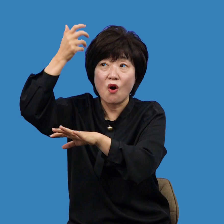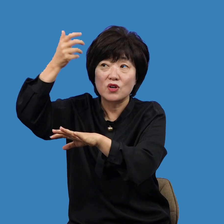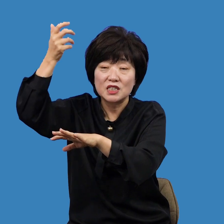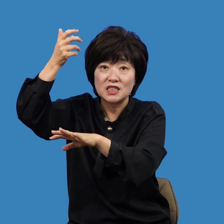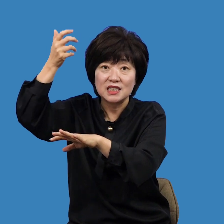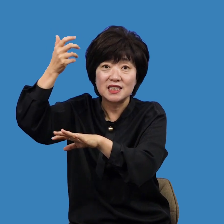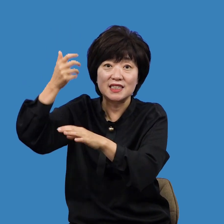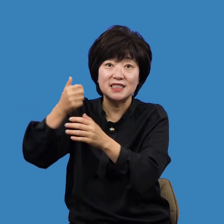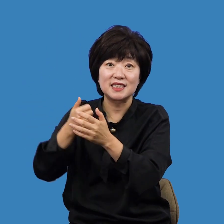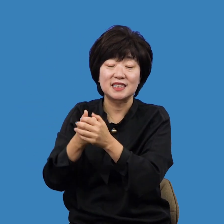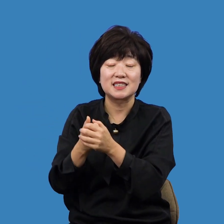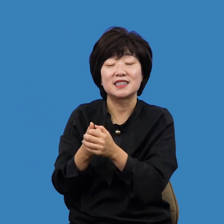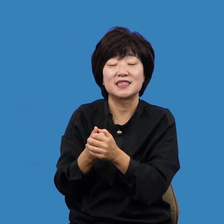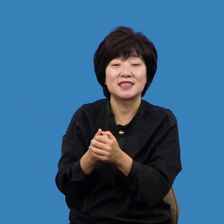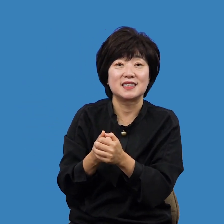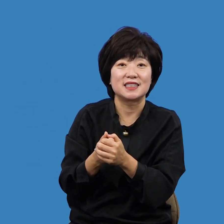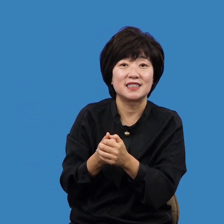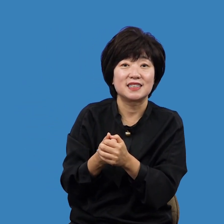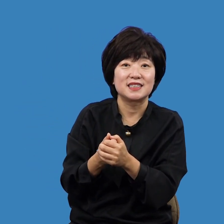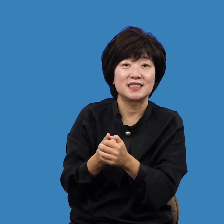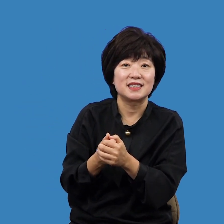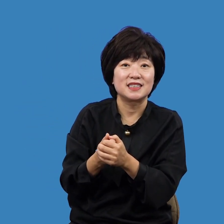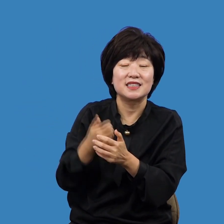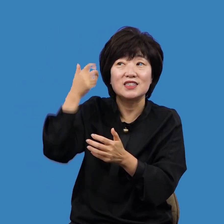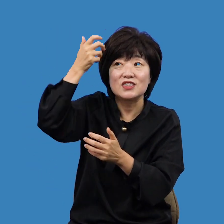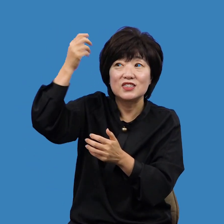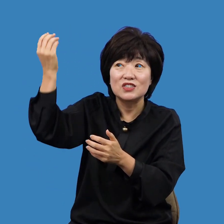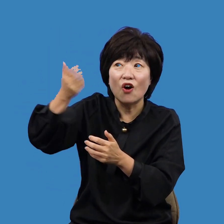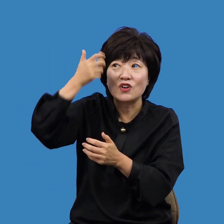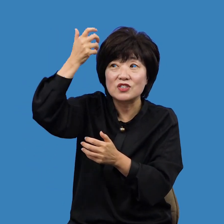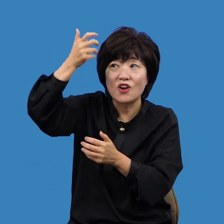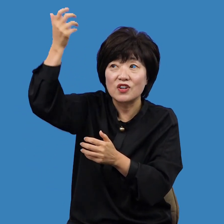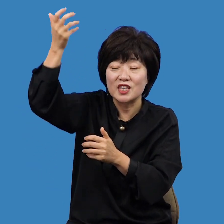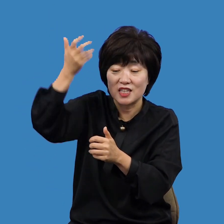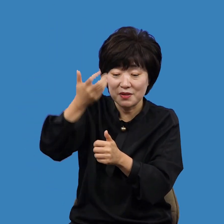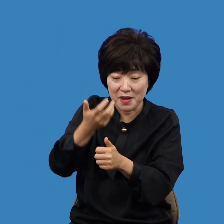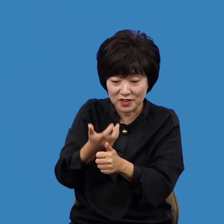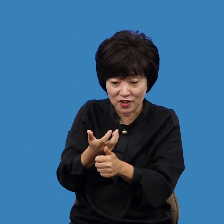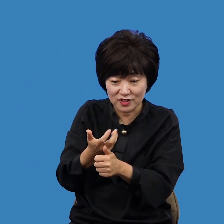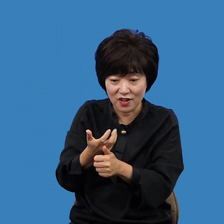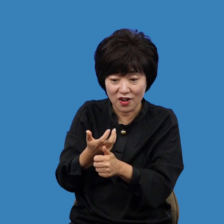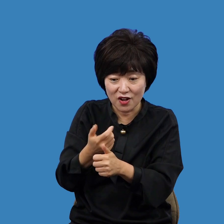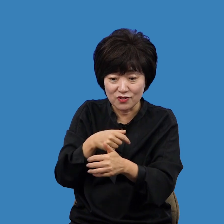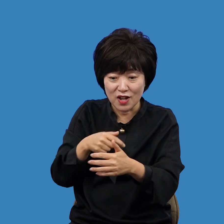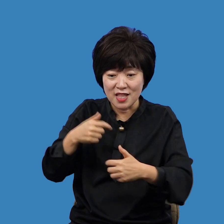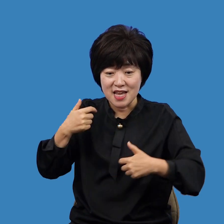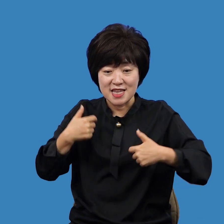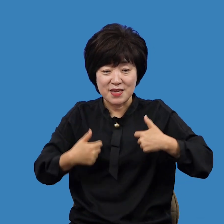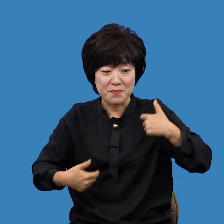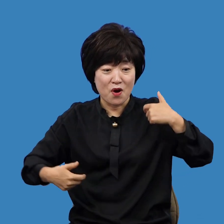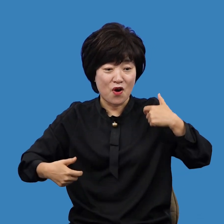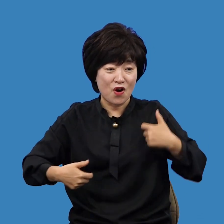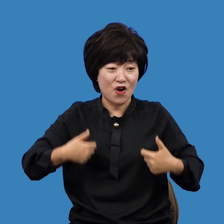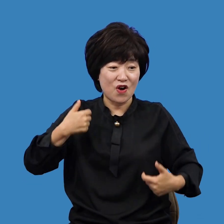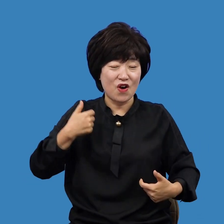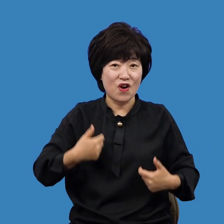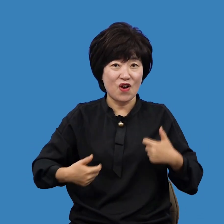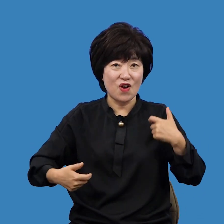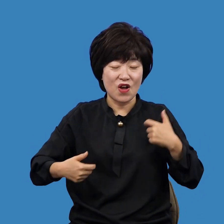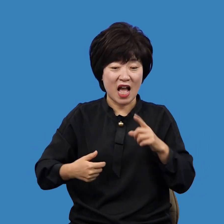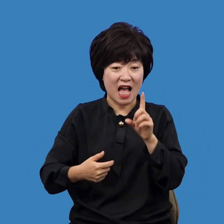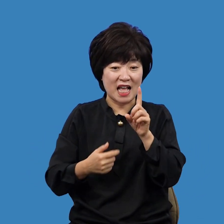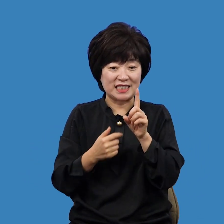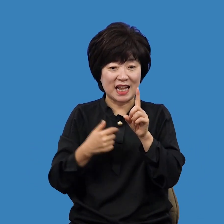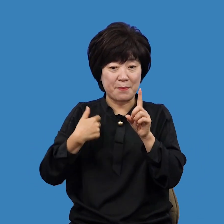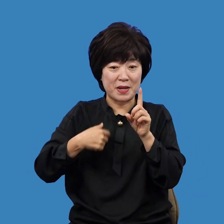여러분 전혀 달라요. 영이요, 성령이 임하셔서 우리 가운데 기쁨이 임하기 시작하면 한 사람만